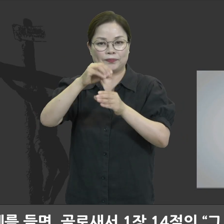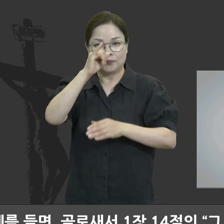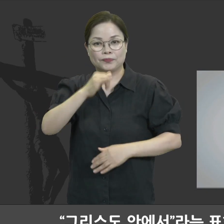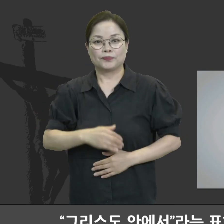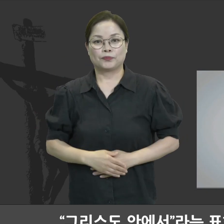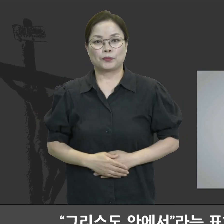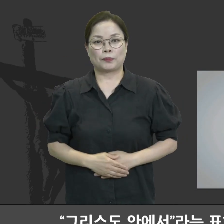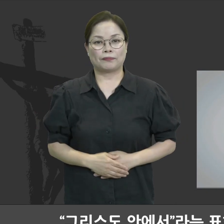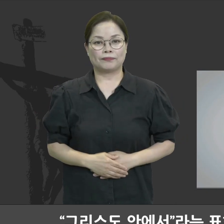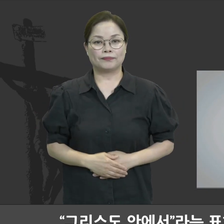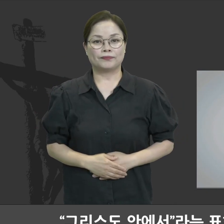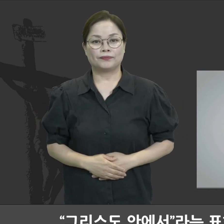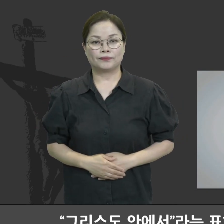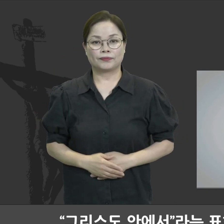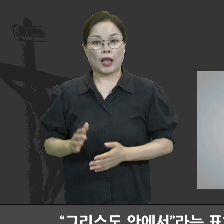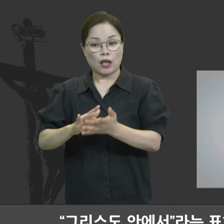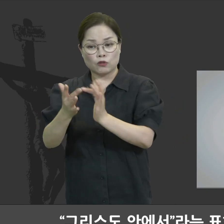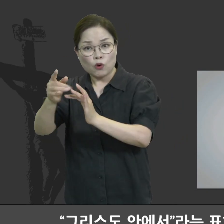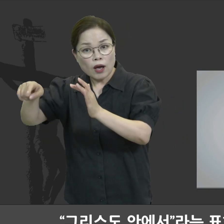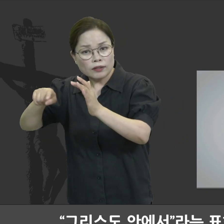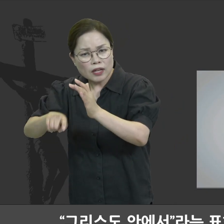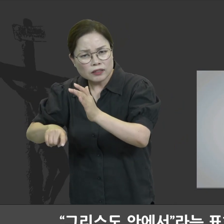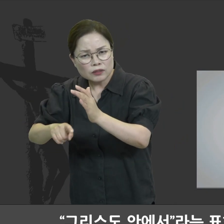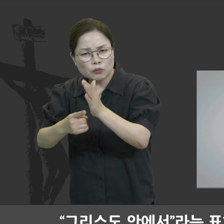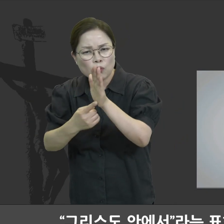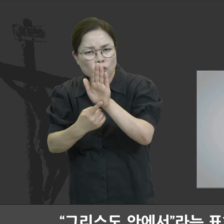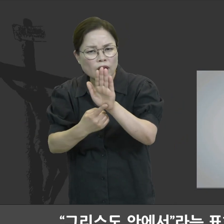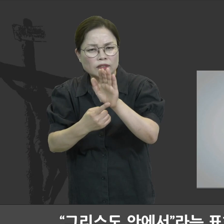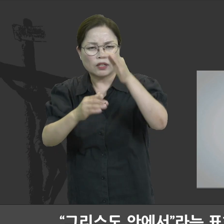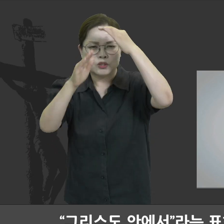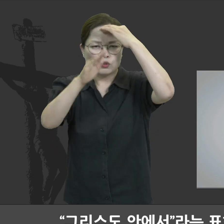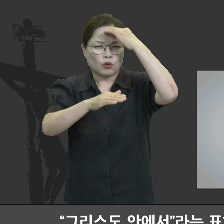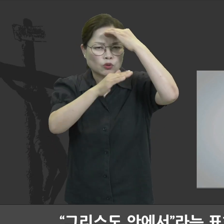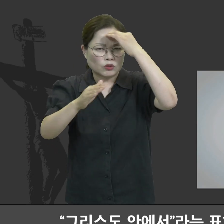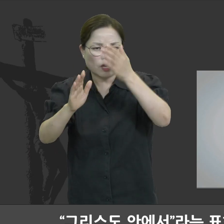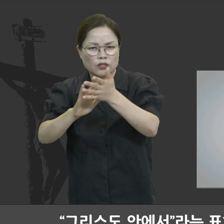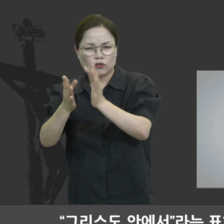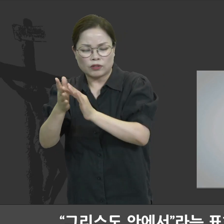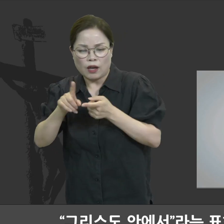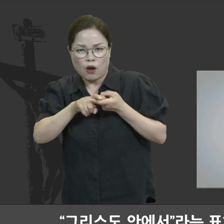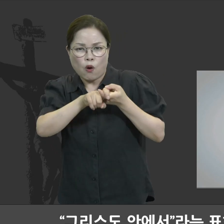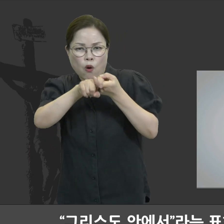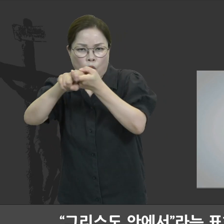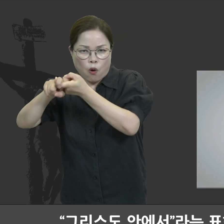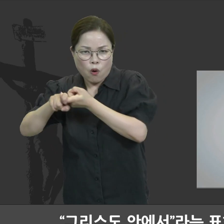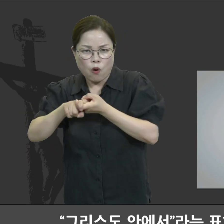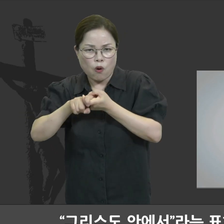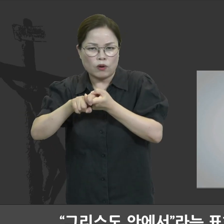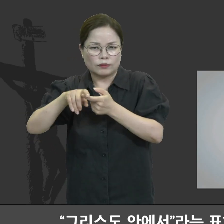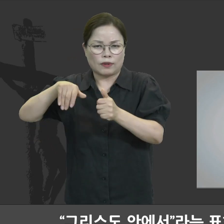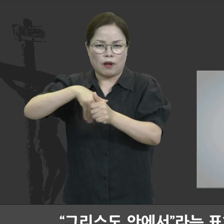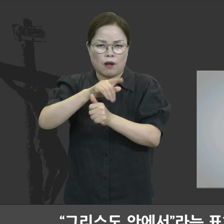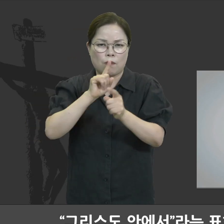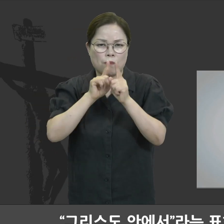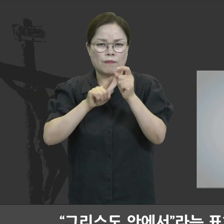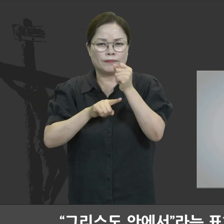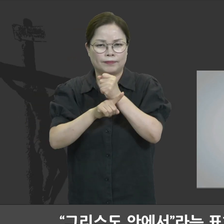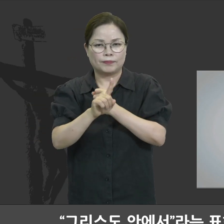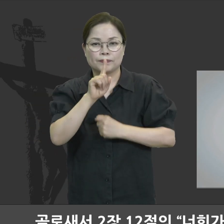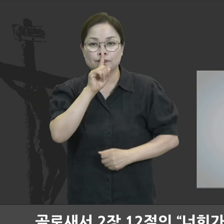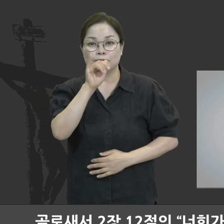드러납니다. 그리스도 안에서라는 표현은 성도들이 그리스도와 연합되어 있는 상태를 의미하기도